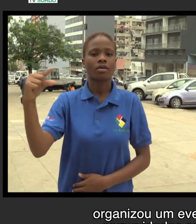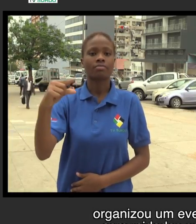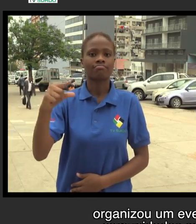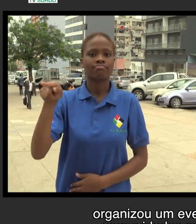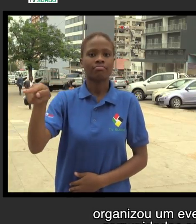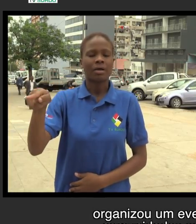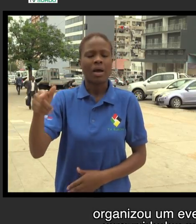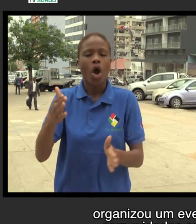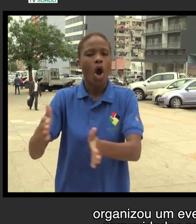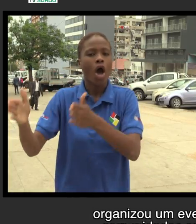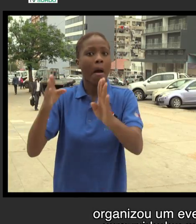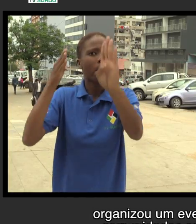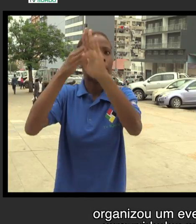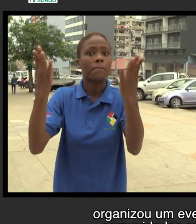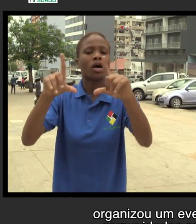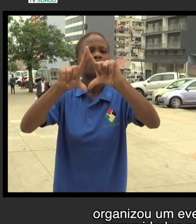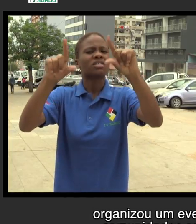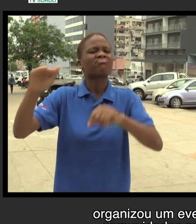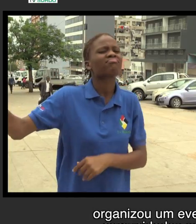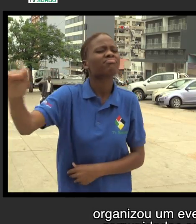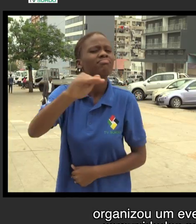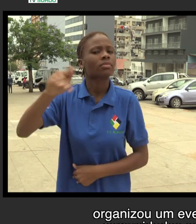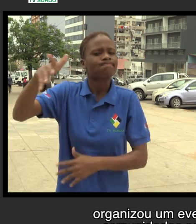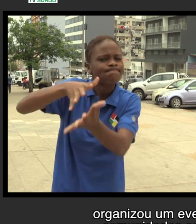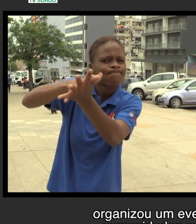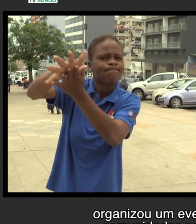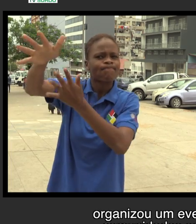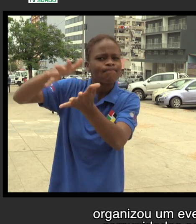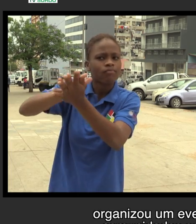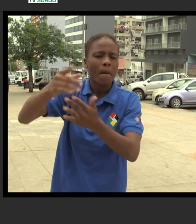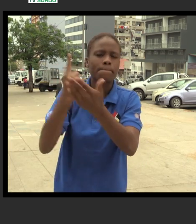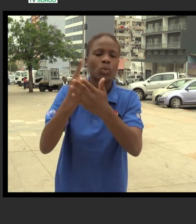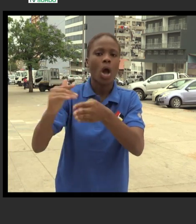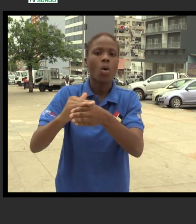organizou um evento com o objetivo de sensibilizar as comunidades sobre a importância do uso de latrinas.